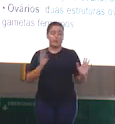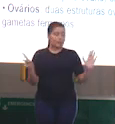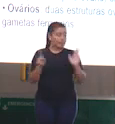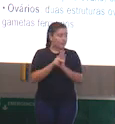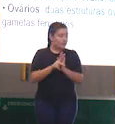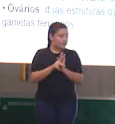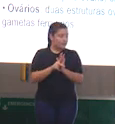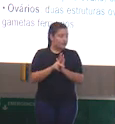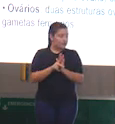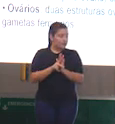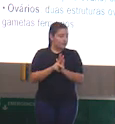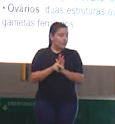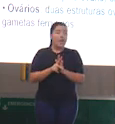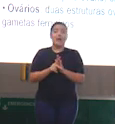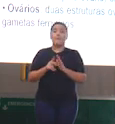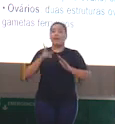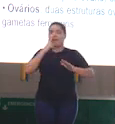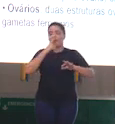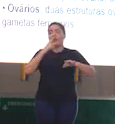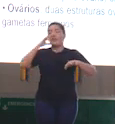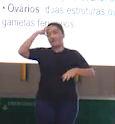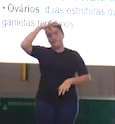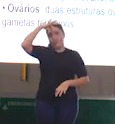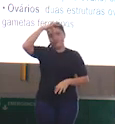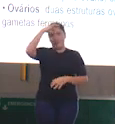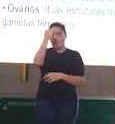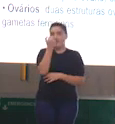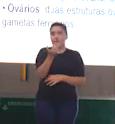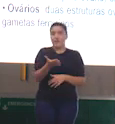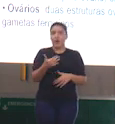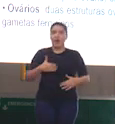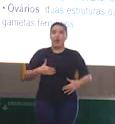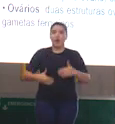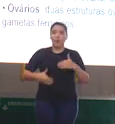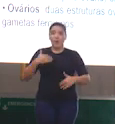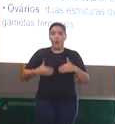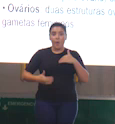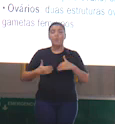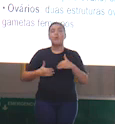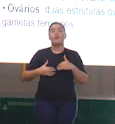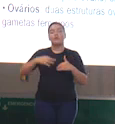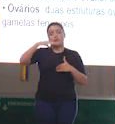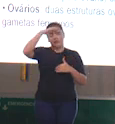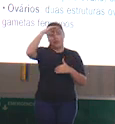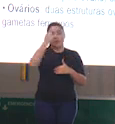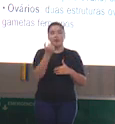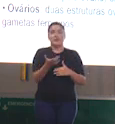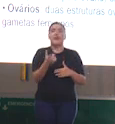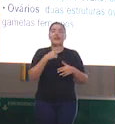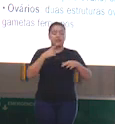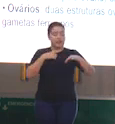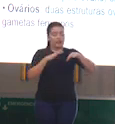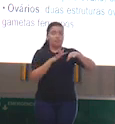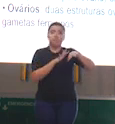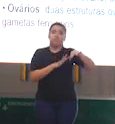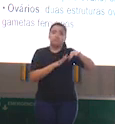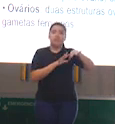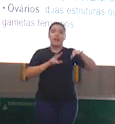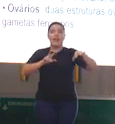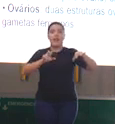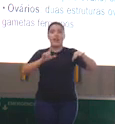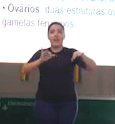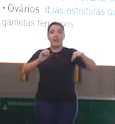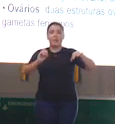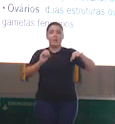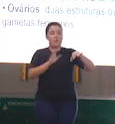para a genitália externa, ok? É exatamente onde vai ter os pequenos lábios, que tem